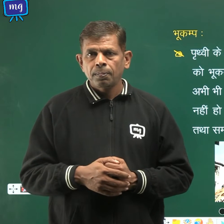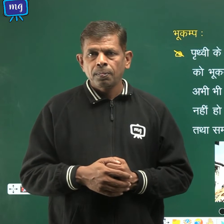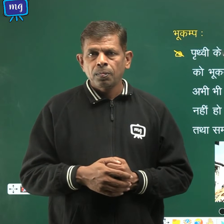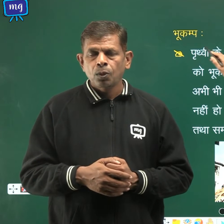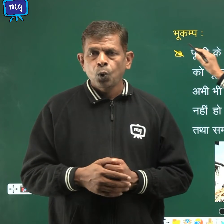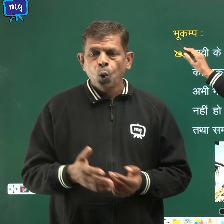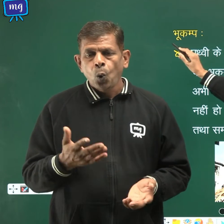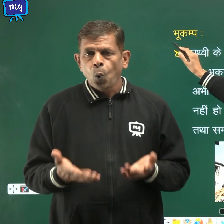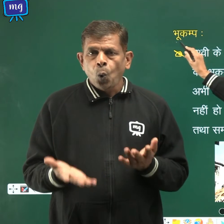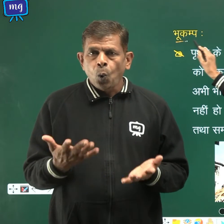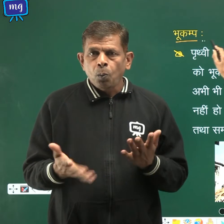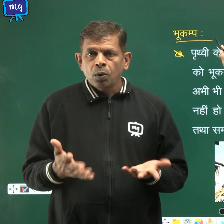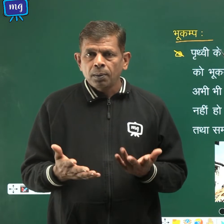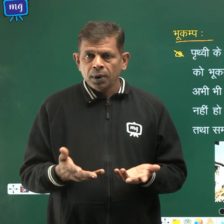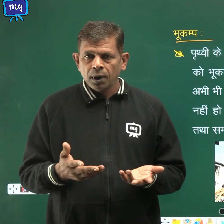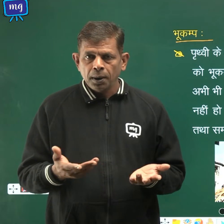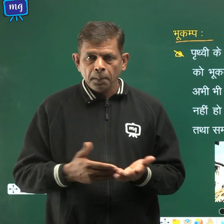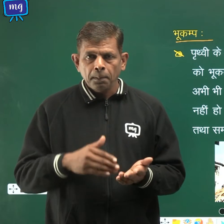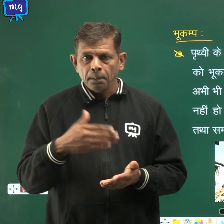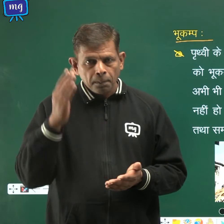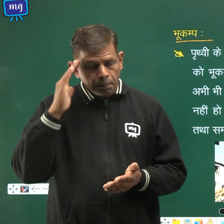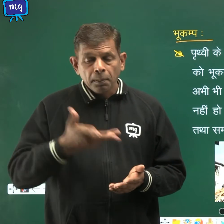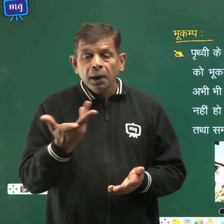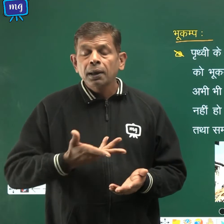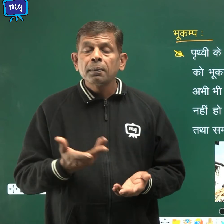भूकंप के बारे में पढ़ेंगे।